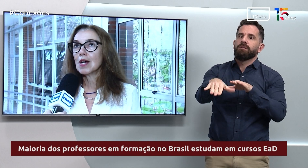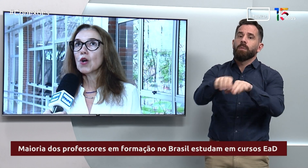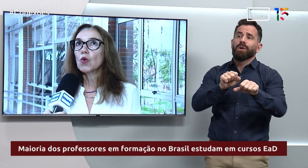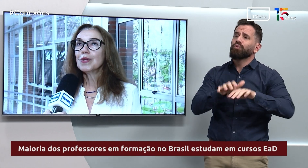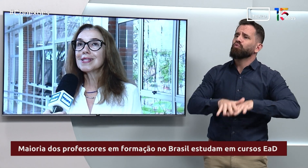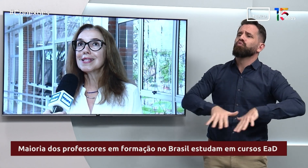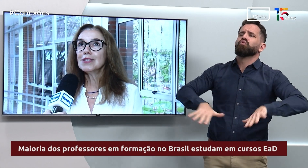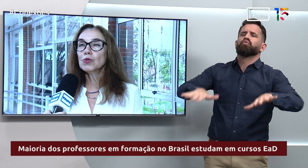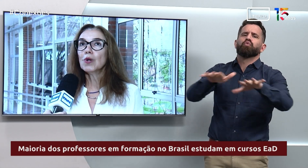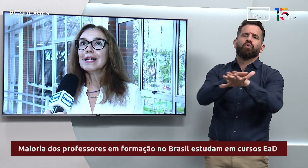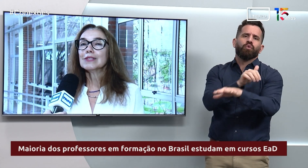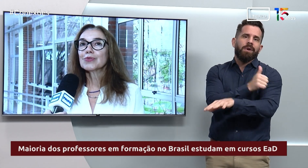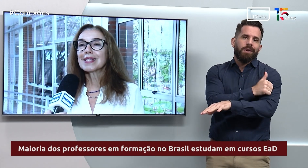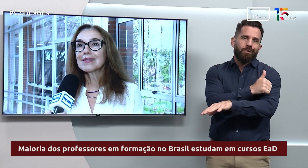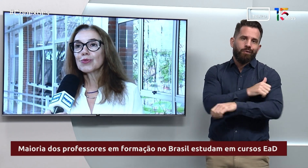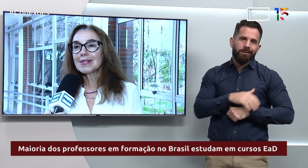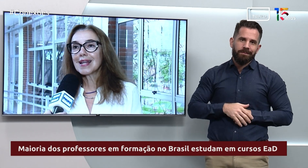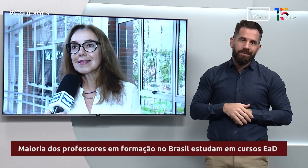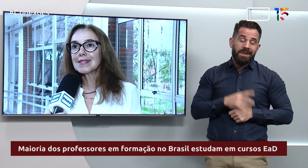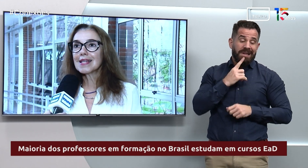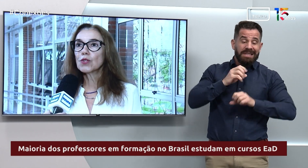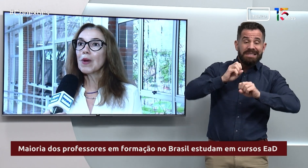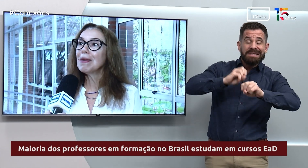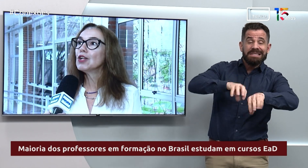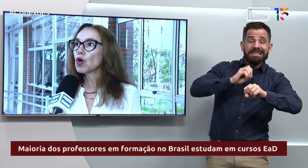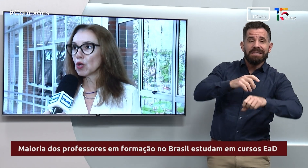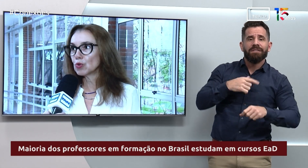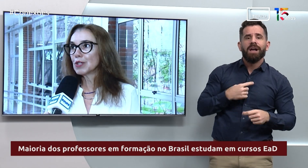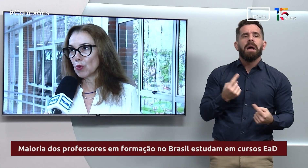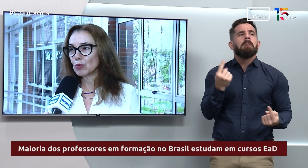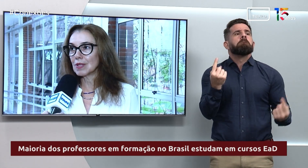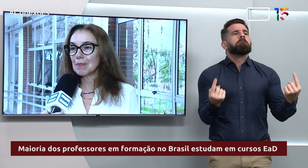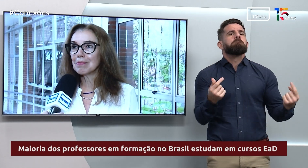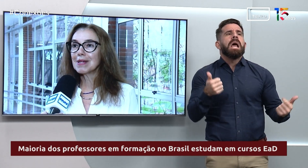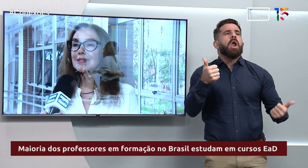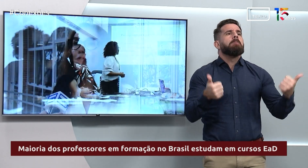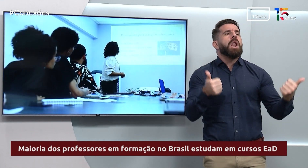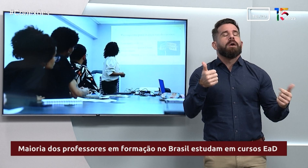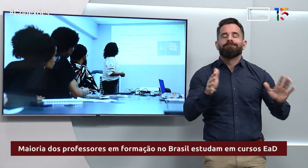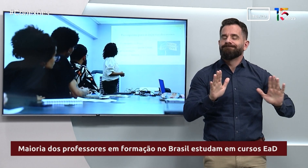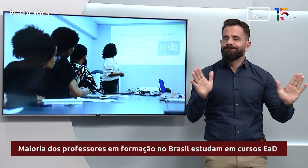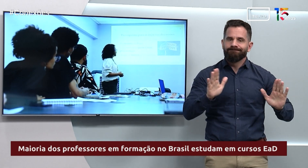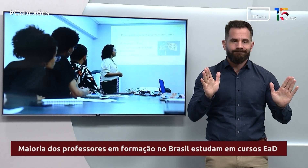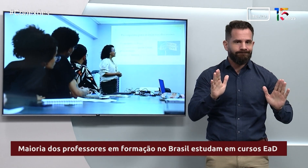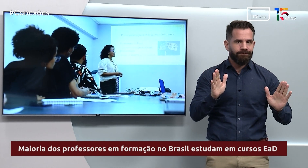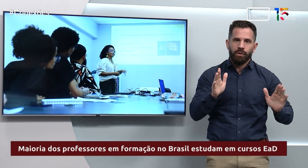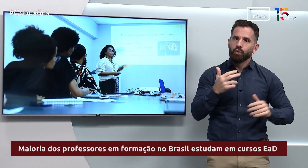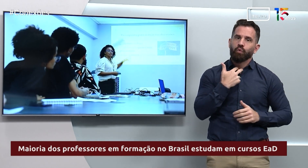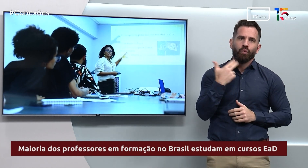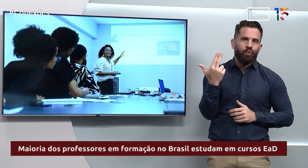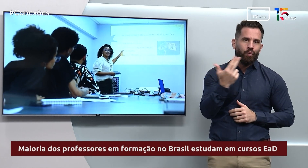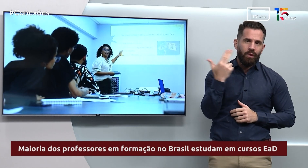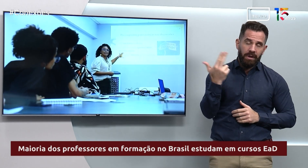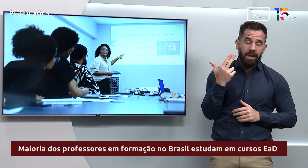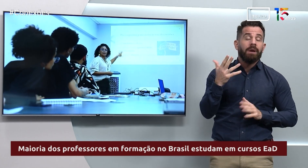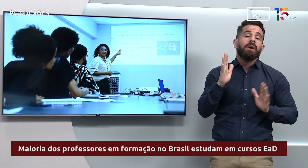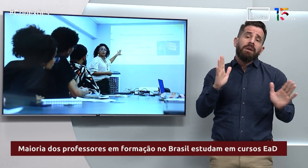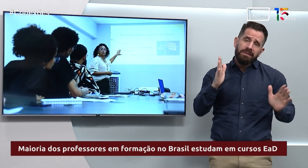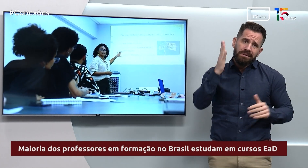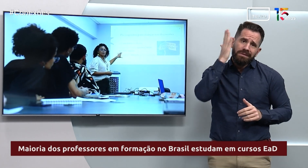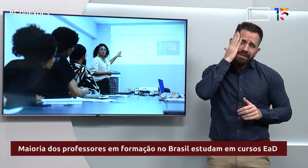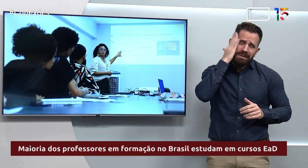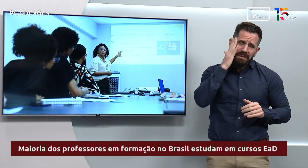alunos. O ensino não se trata de dizer que um é melhor do que o outro, mas não há sem sombra de